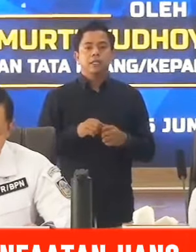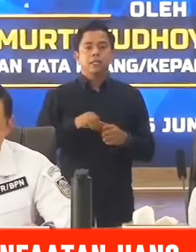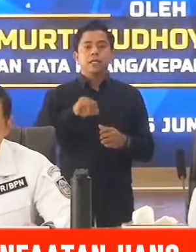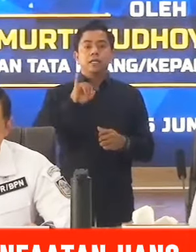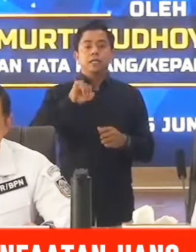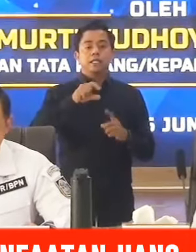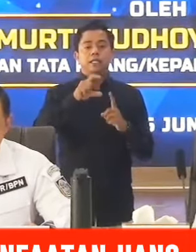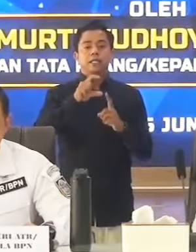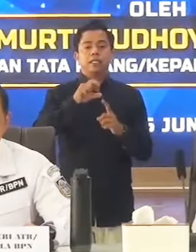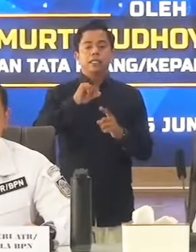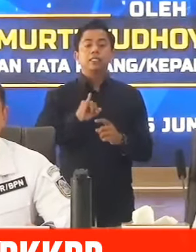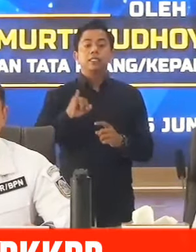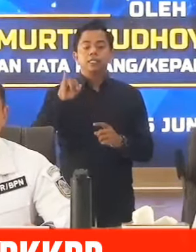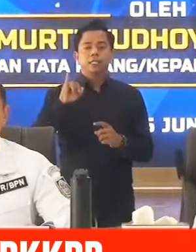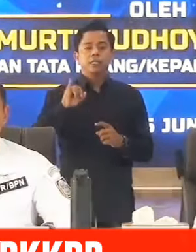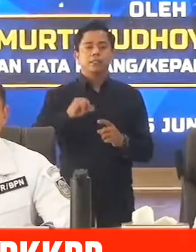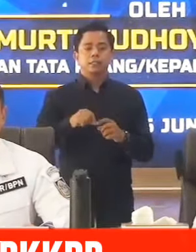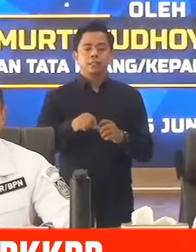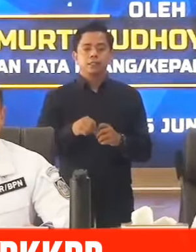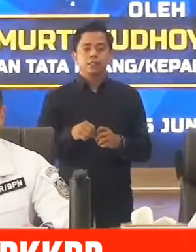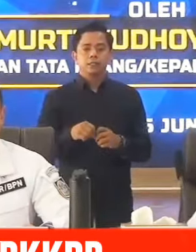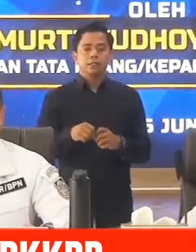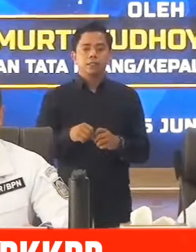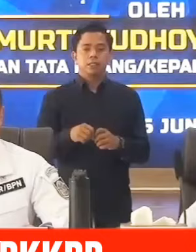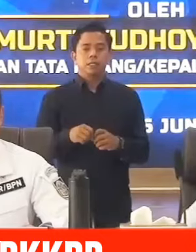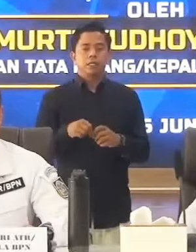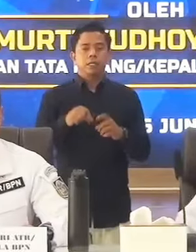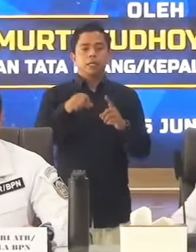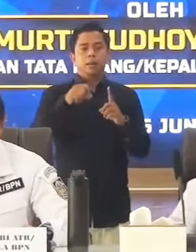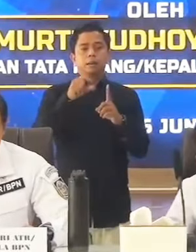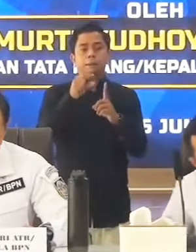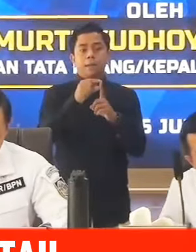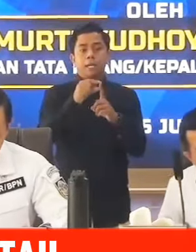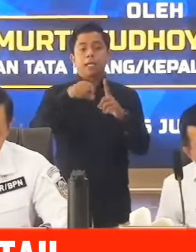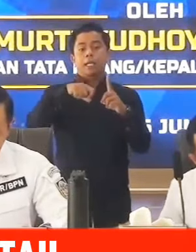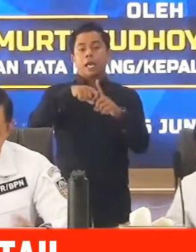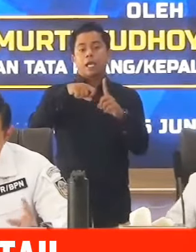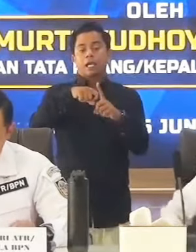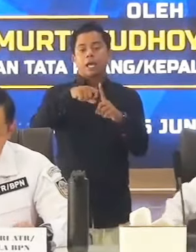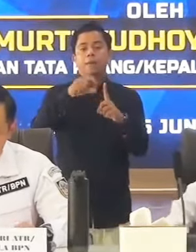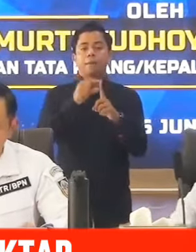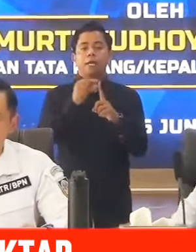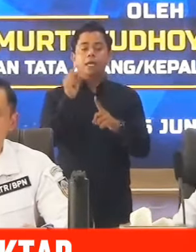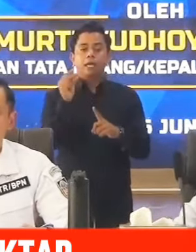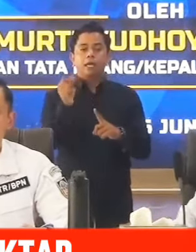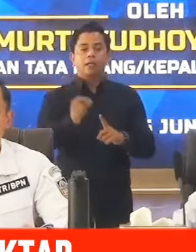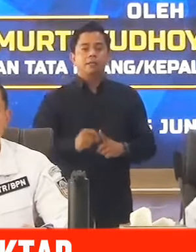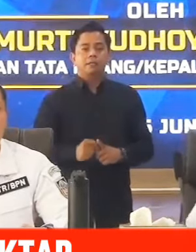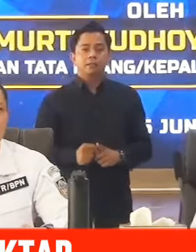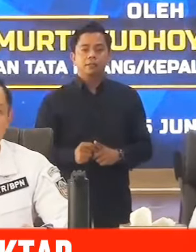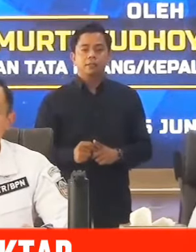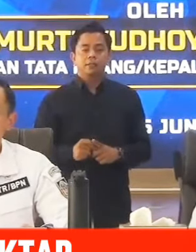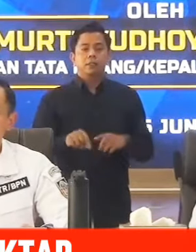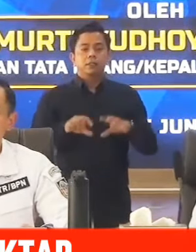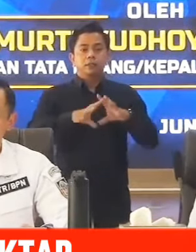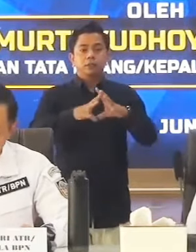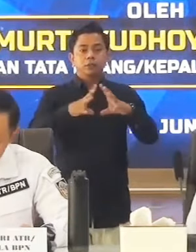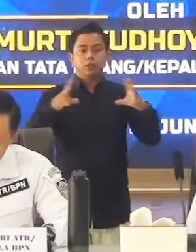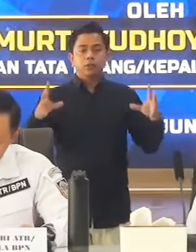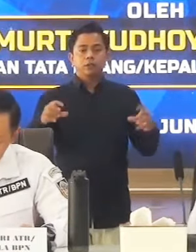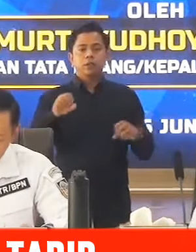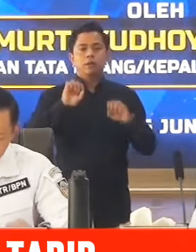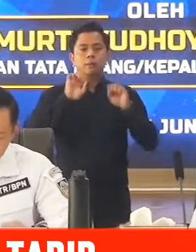kegiatan pemanfaatan ruang atau disingkat PKKPR dari pemerintah seluas 50,2